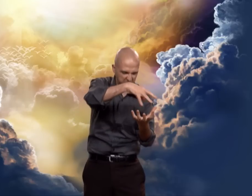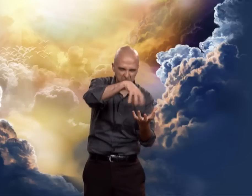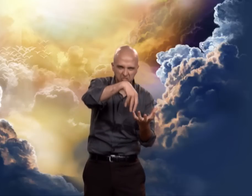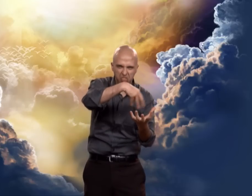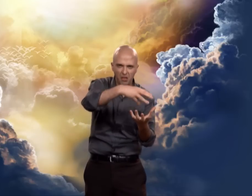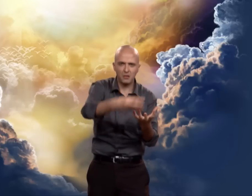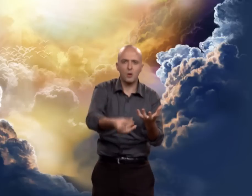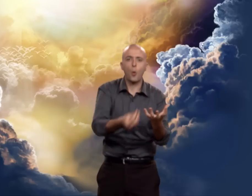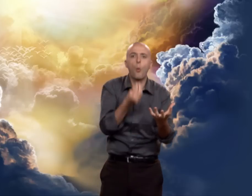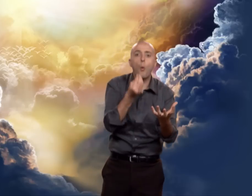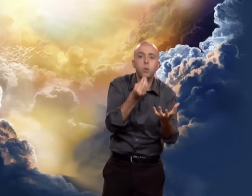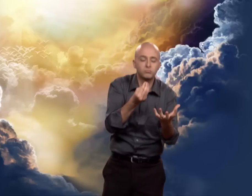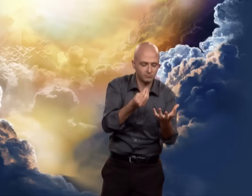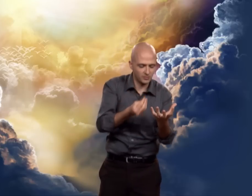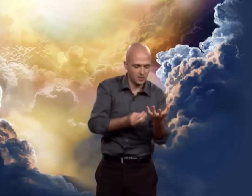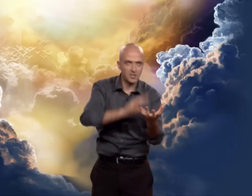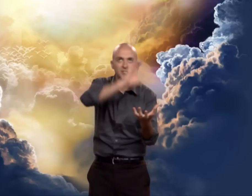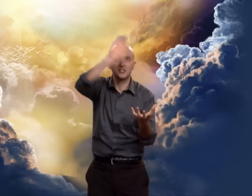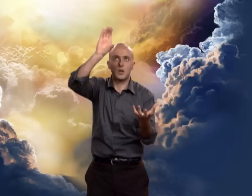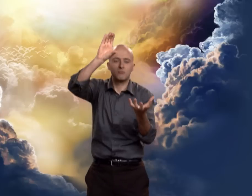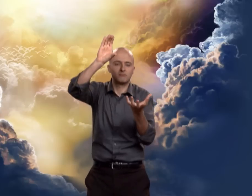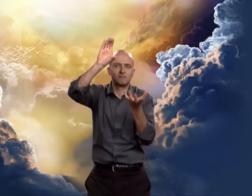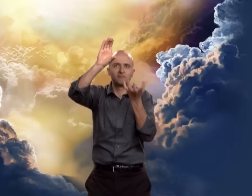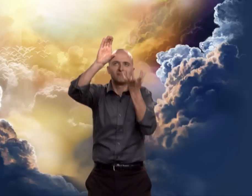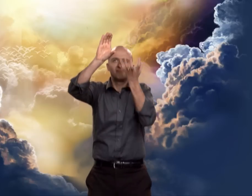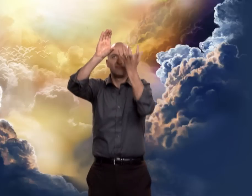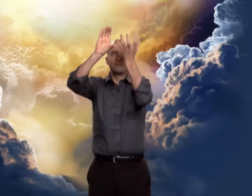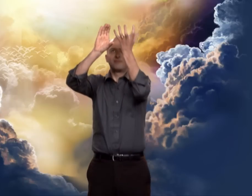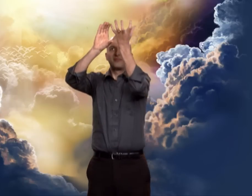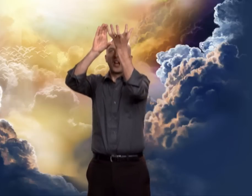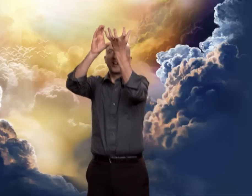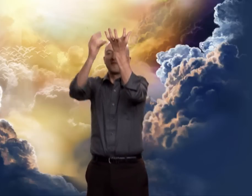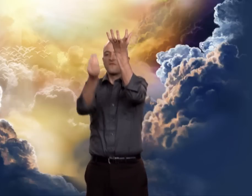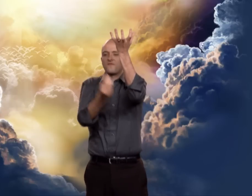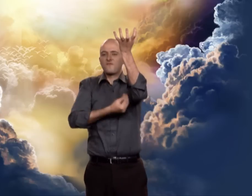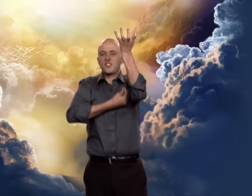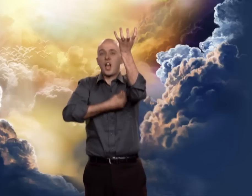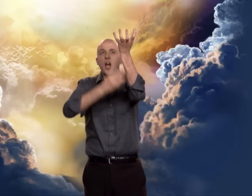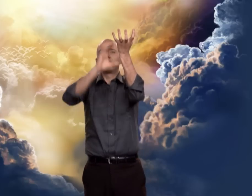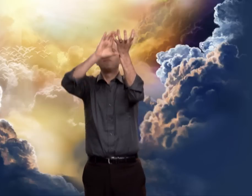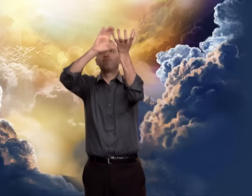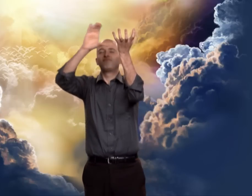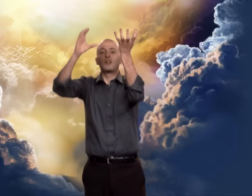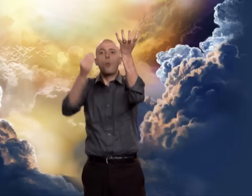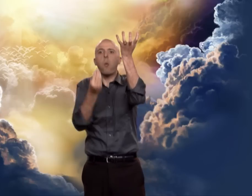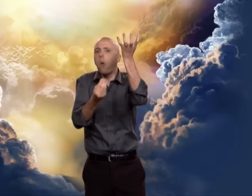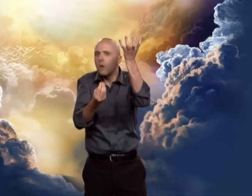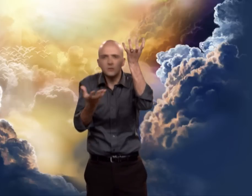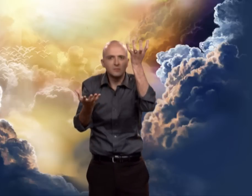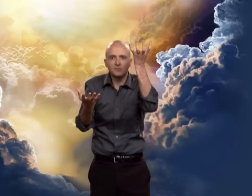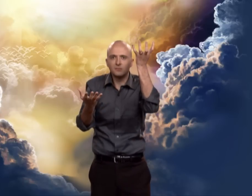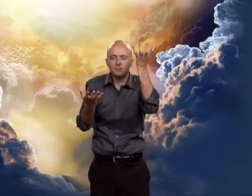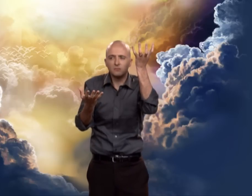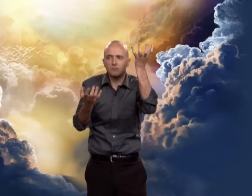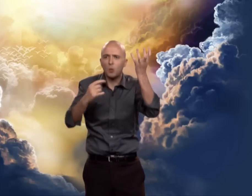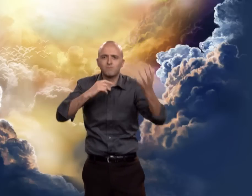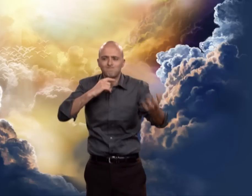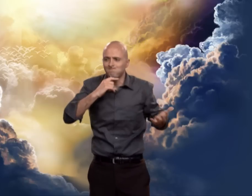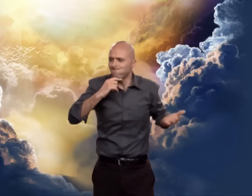os vivos, te louvam, como hoje estou fazendo. Quem morreu não se lembra de ti. Entre os